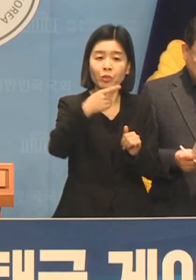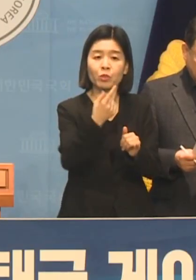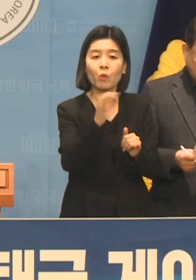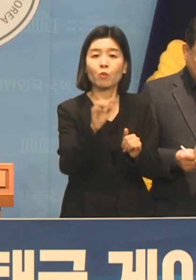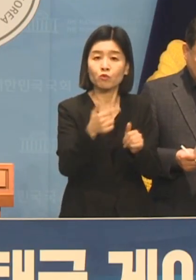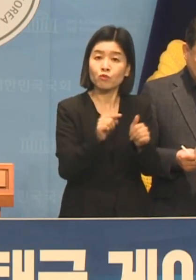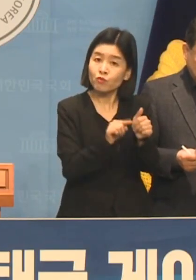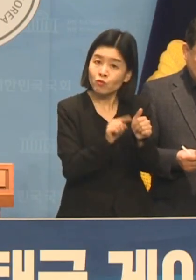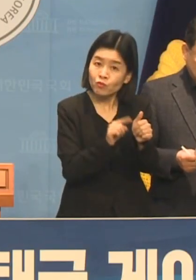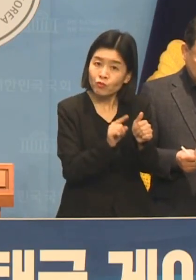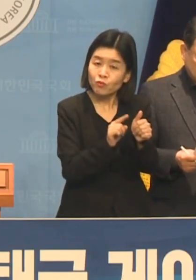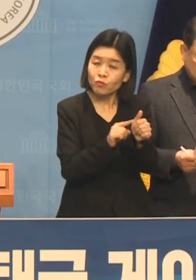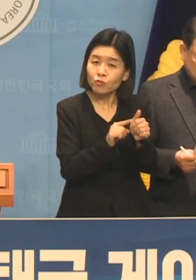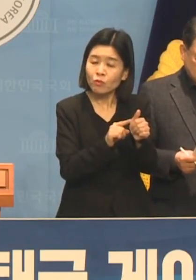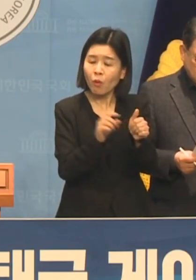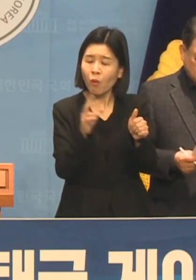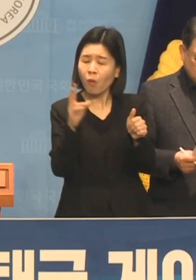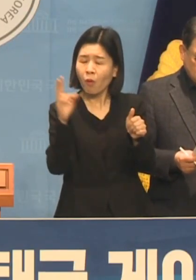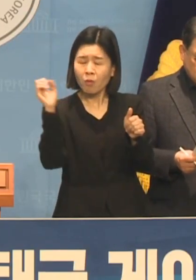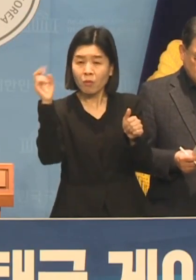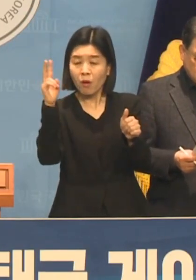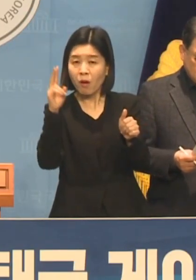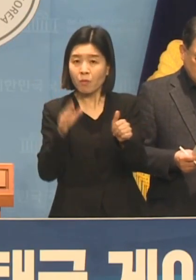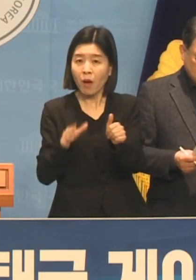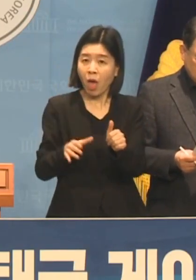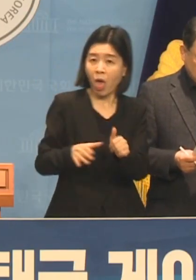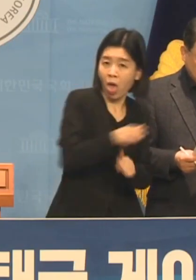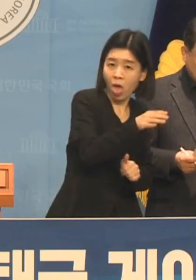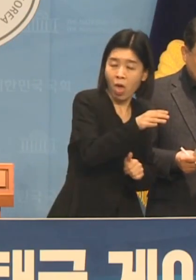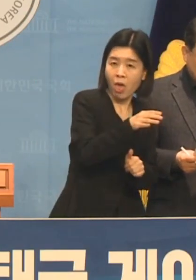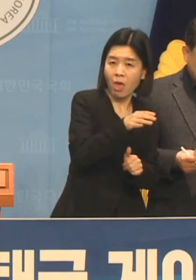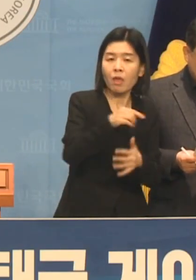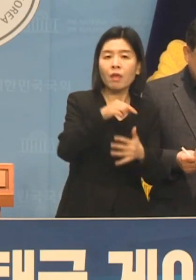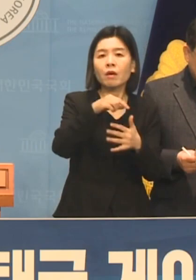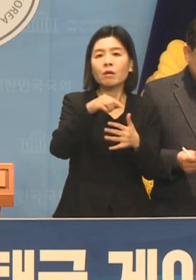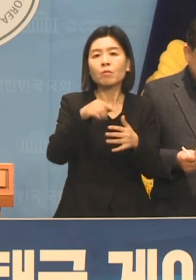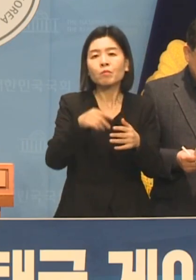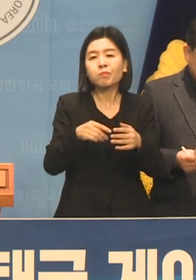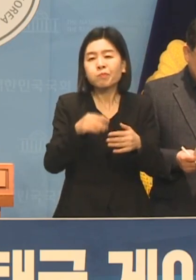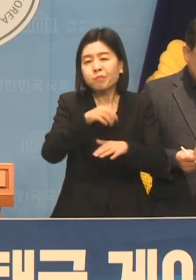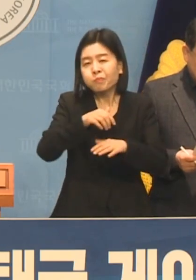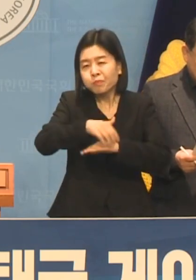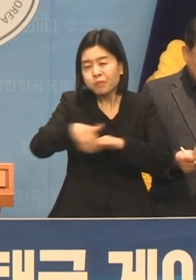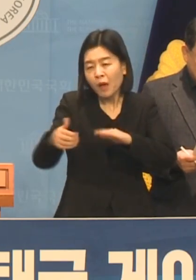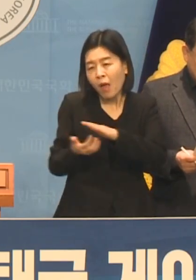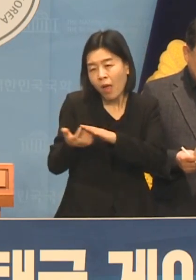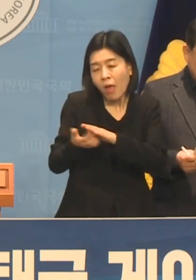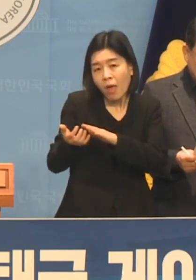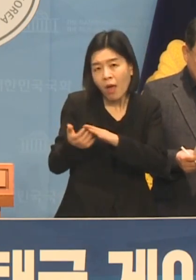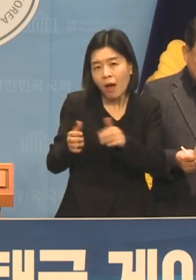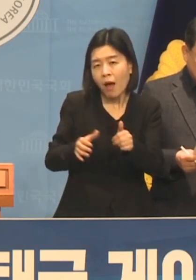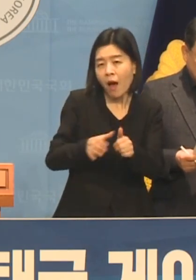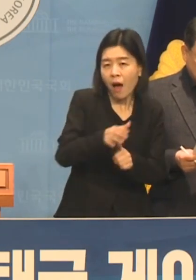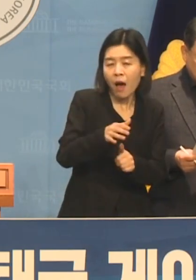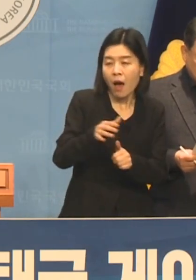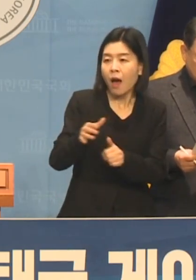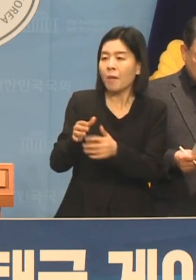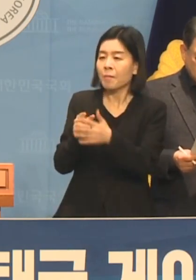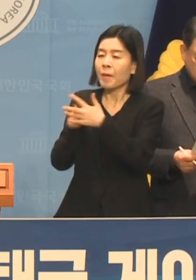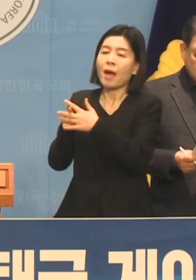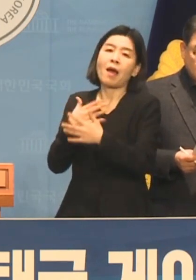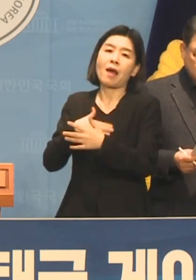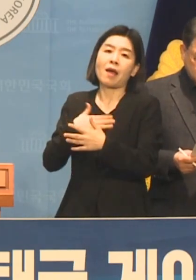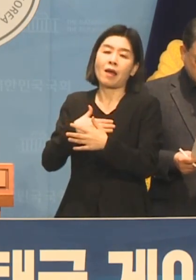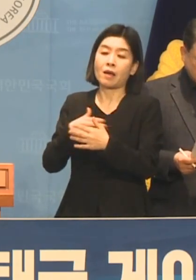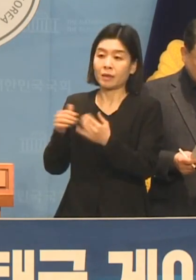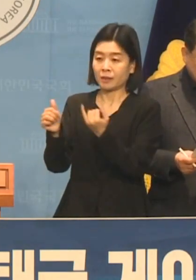한동훈 없애는 프로젝트가 진행되고 있었던 것은 만천하의 국민이 다 알고 있었고